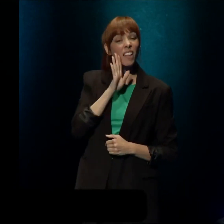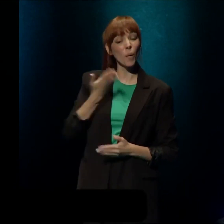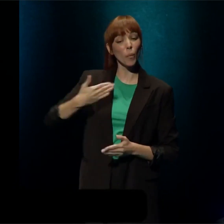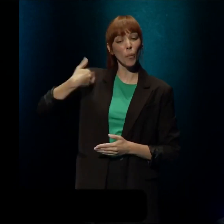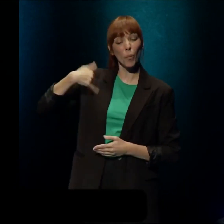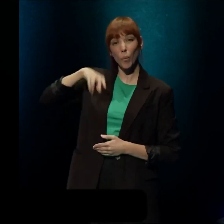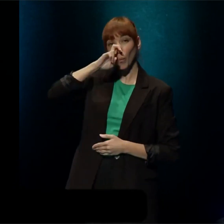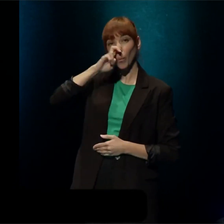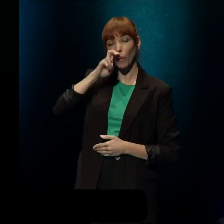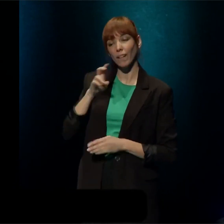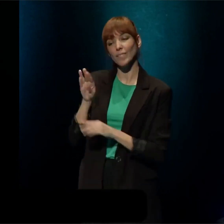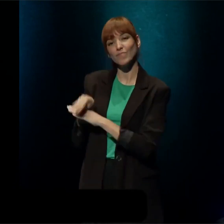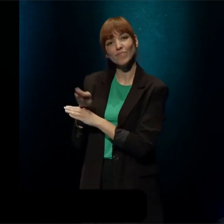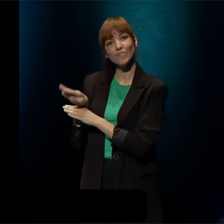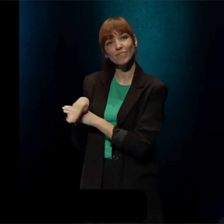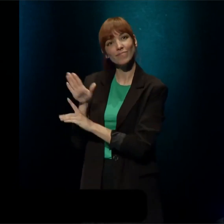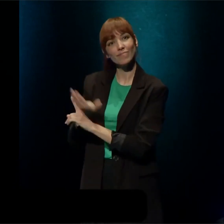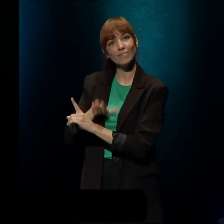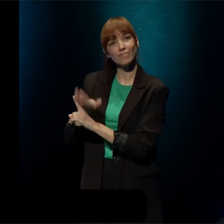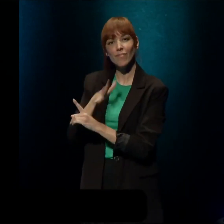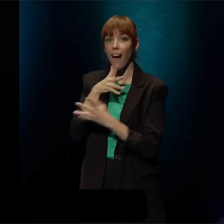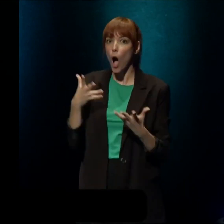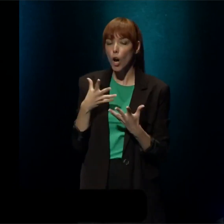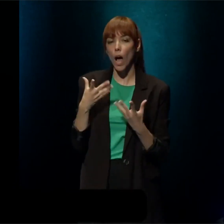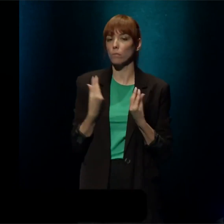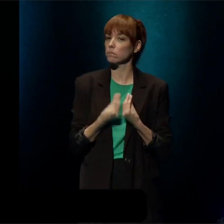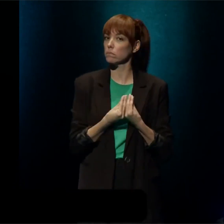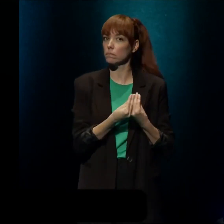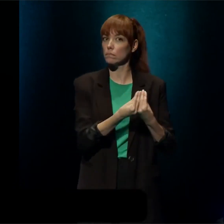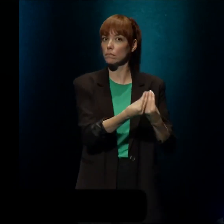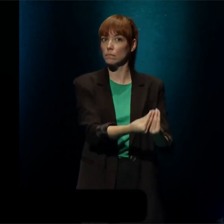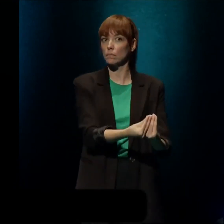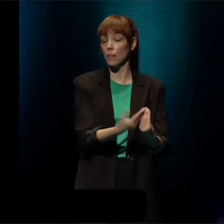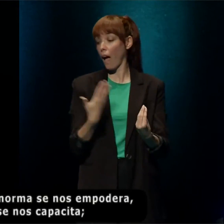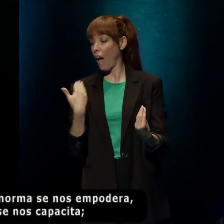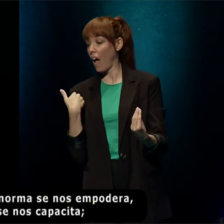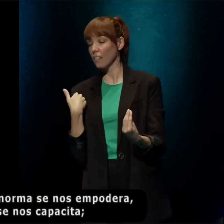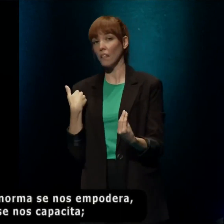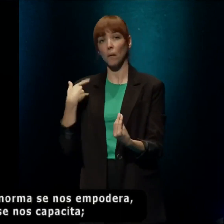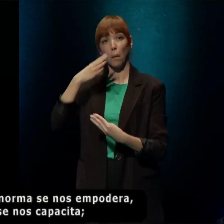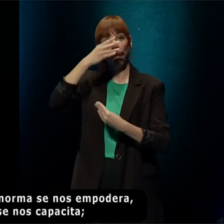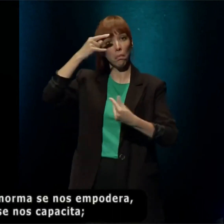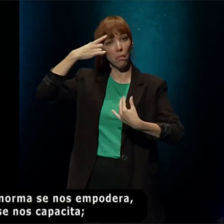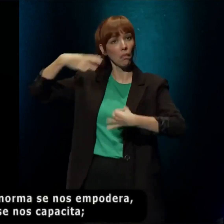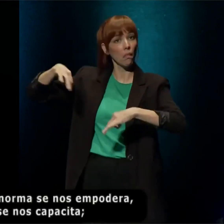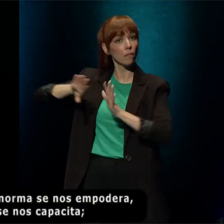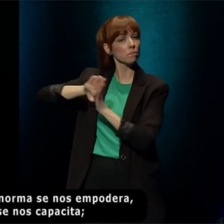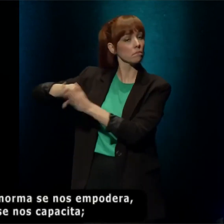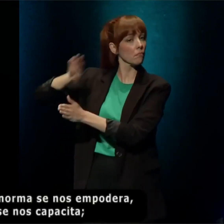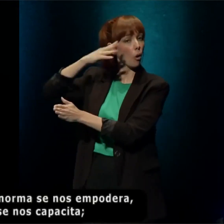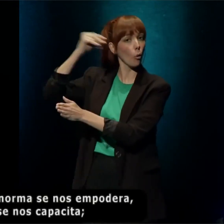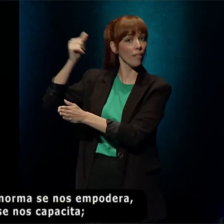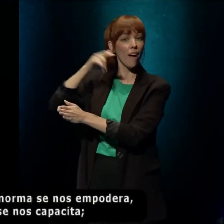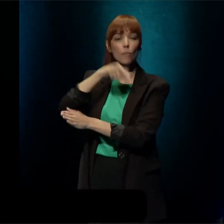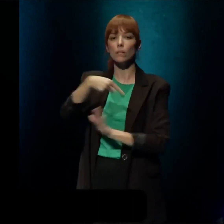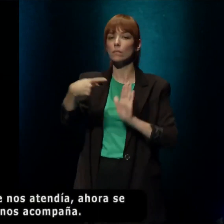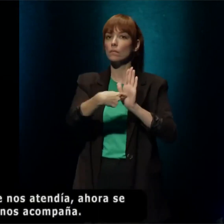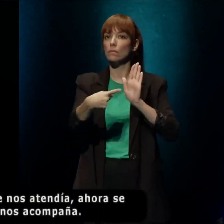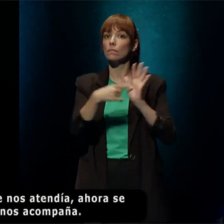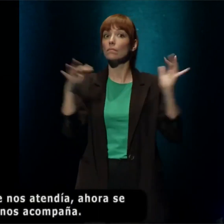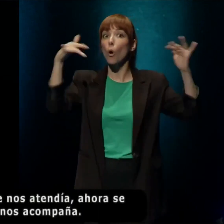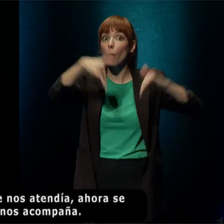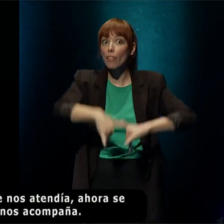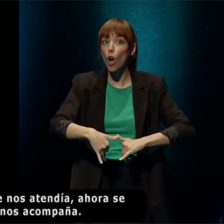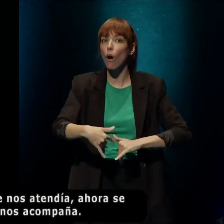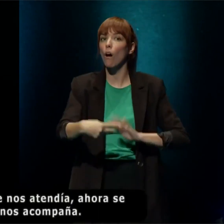ahora se nos acompaña. Antes se nos ignoraba y esta convención dice que se nos tiene que